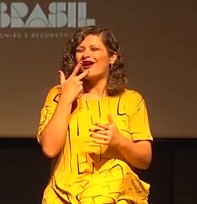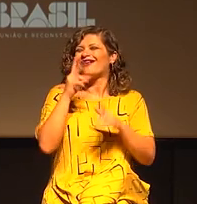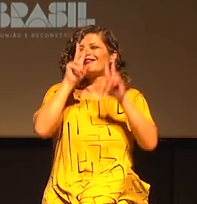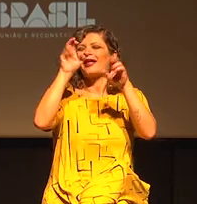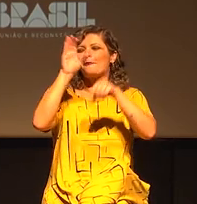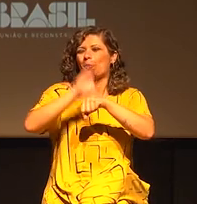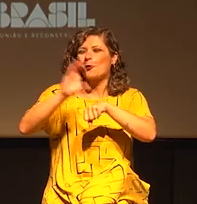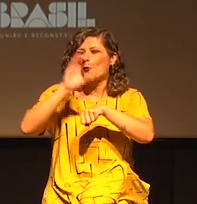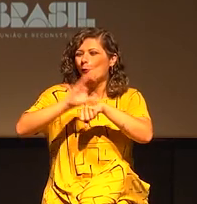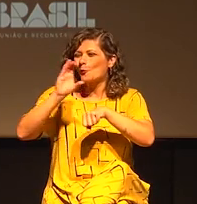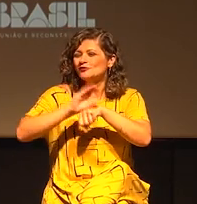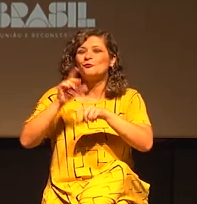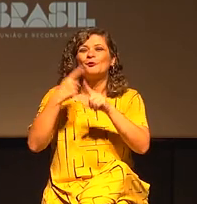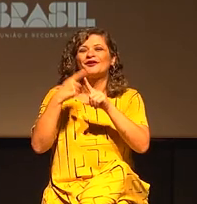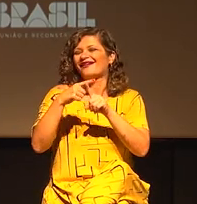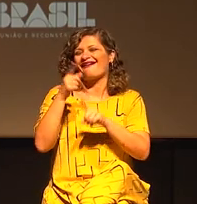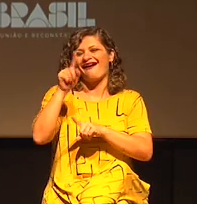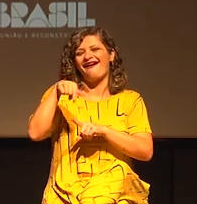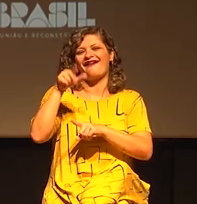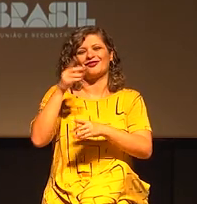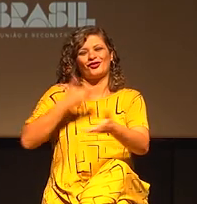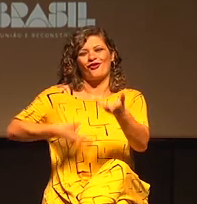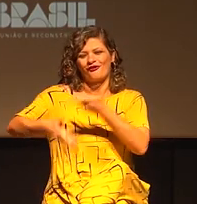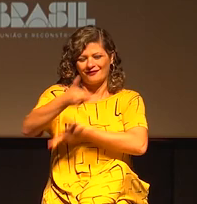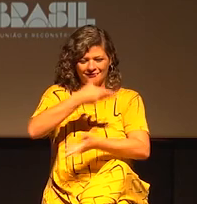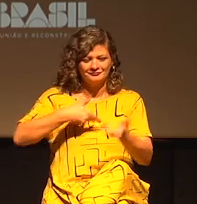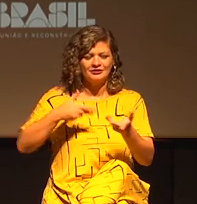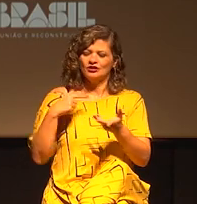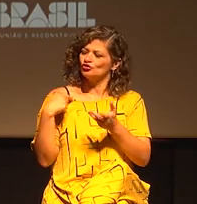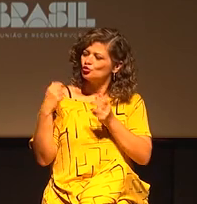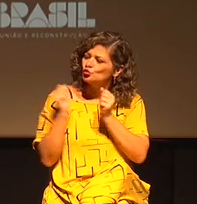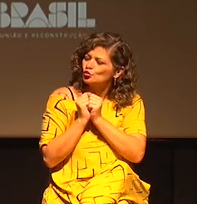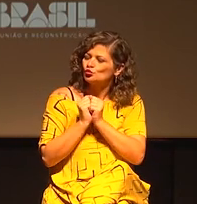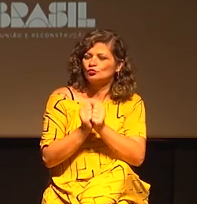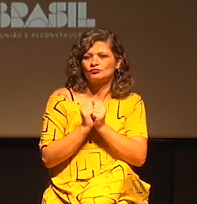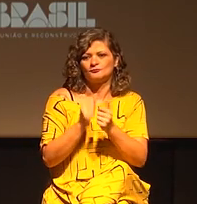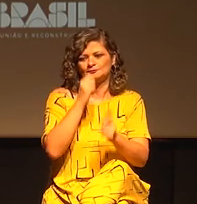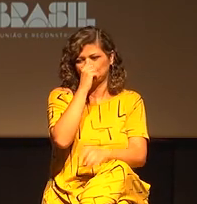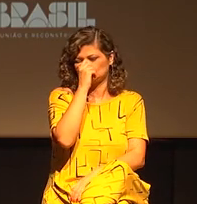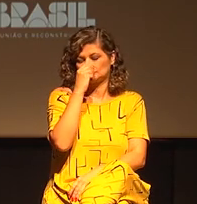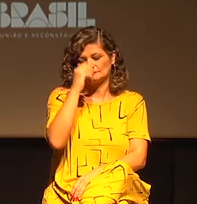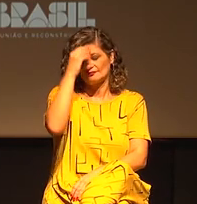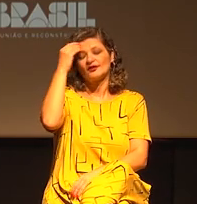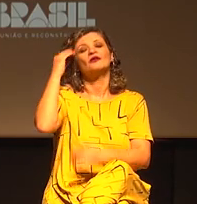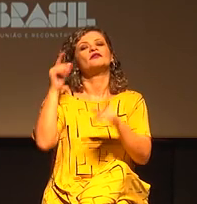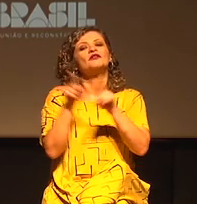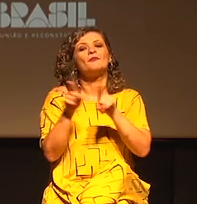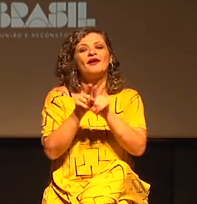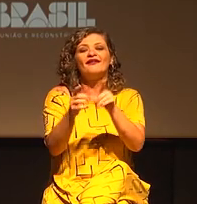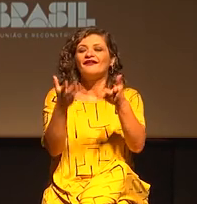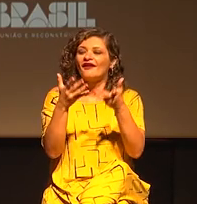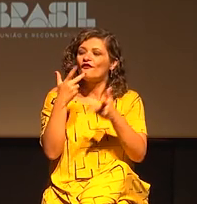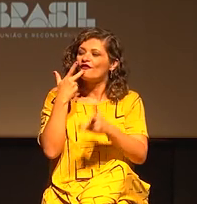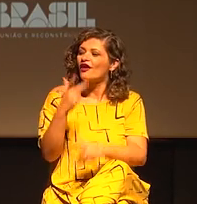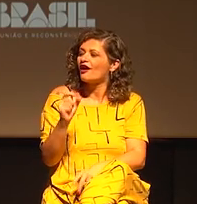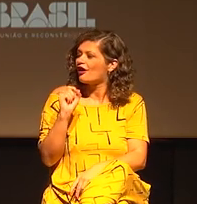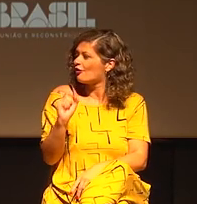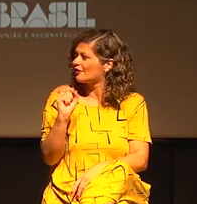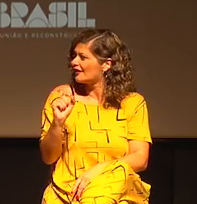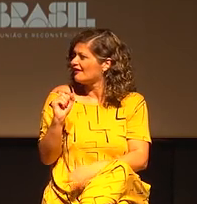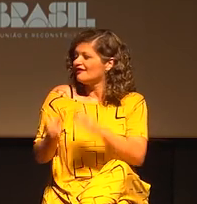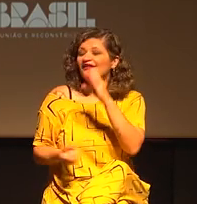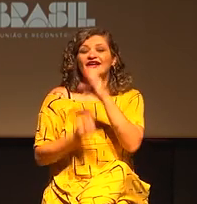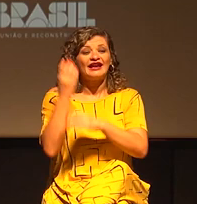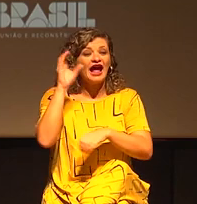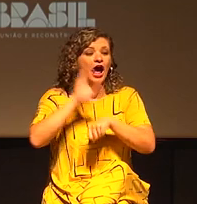Agentes populares porque é troca né é a gente se enxergar junto ali e tal então Eh também queria dizer aqui que a gente pode construir cursos